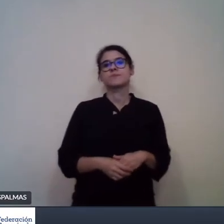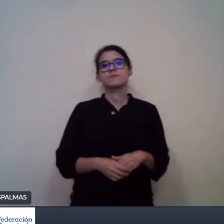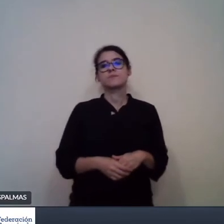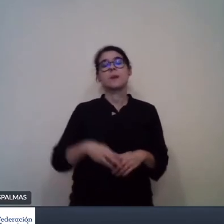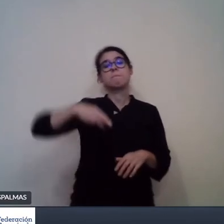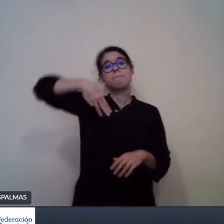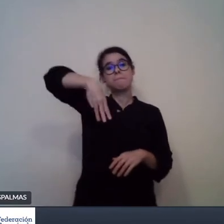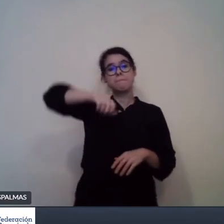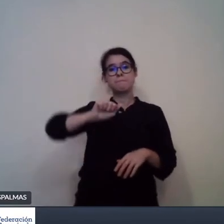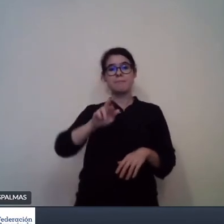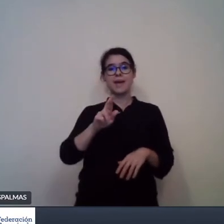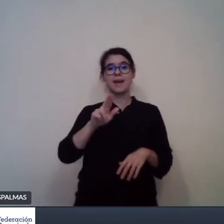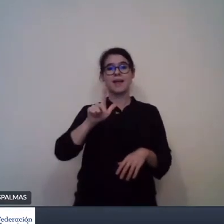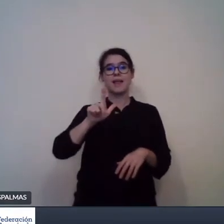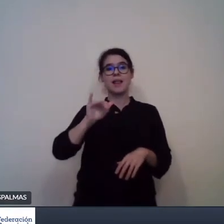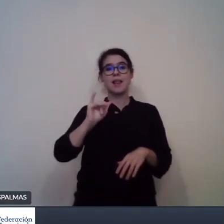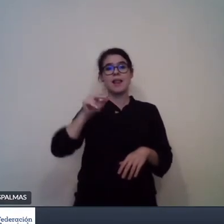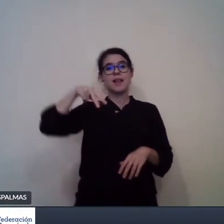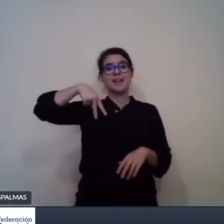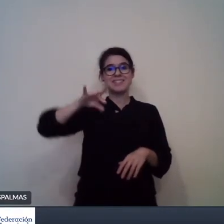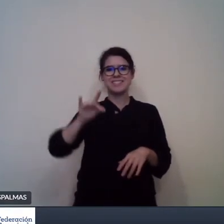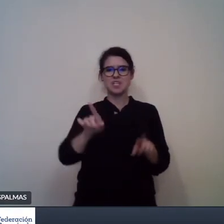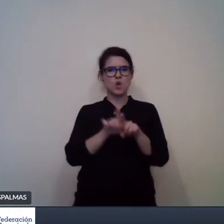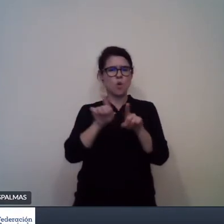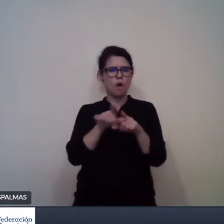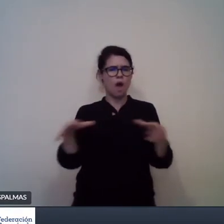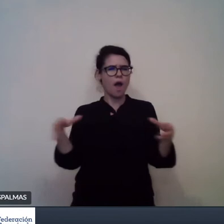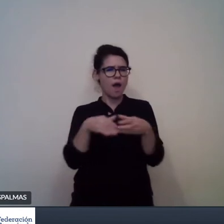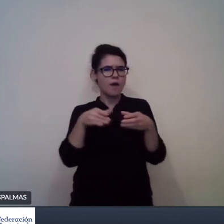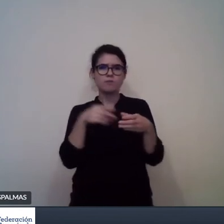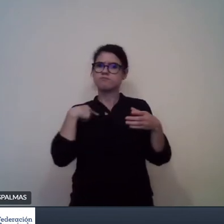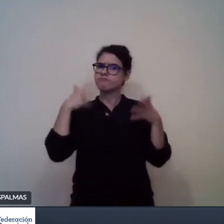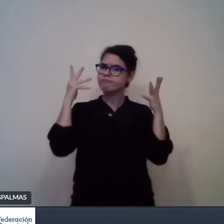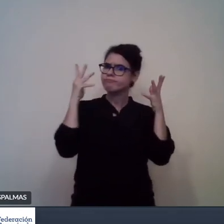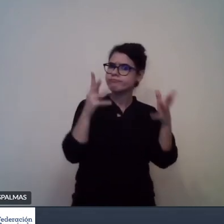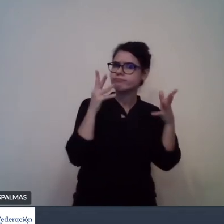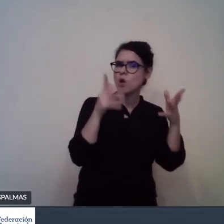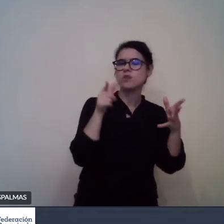Merlins, un equipo que recomiendo ver el trabajo que está haciendo